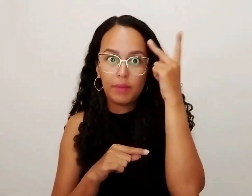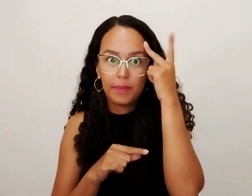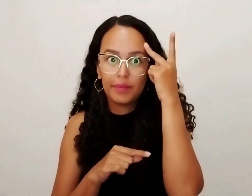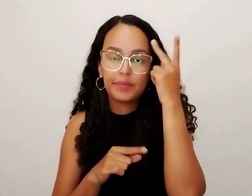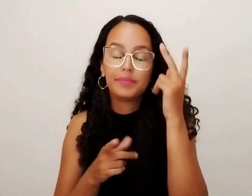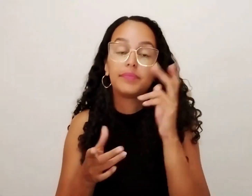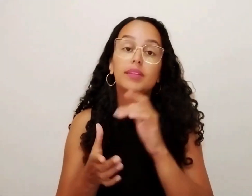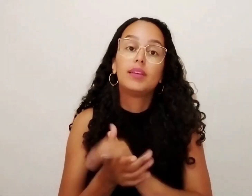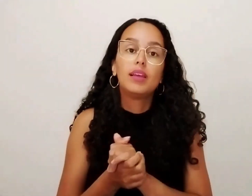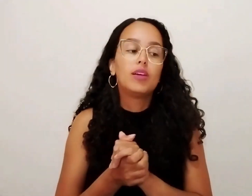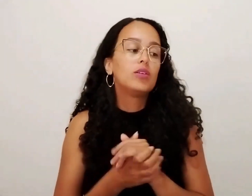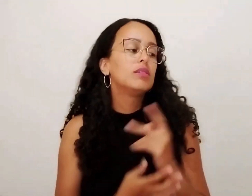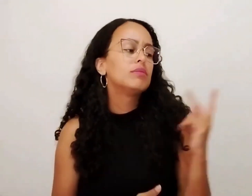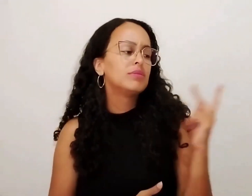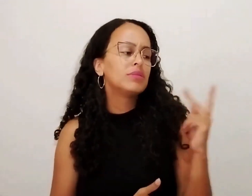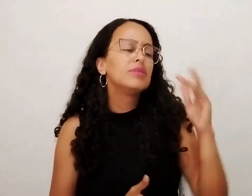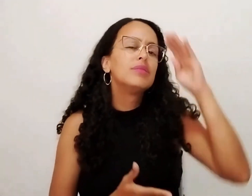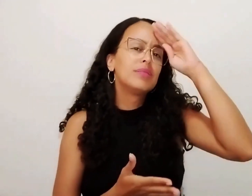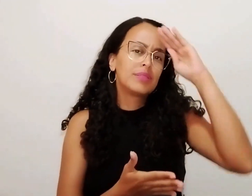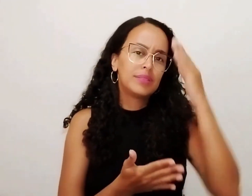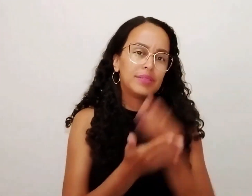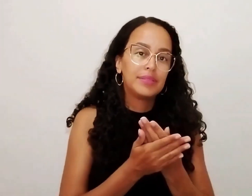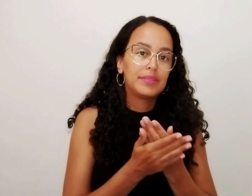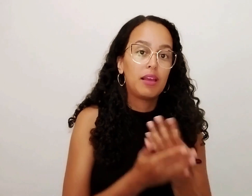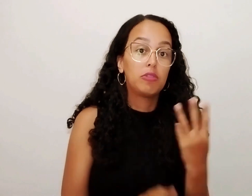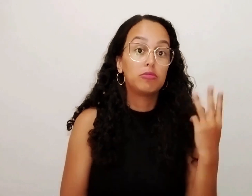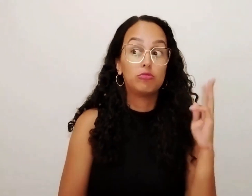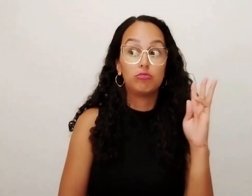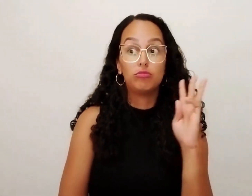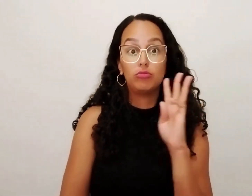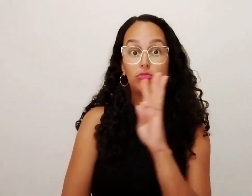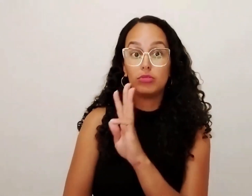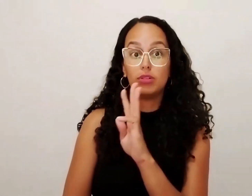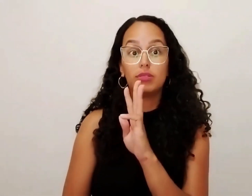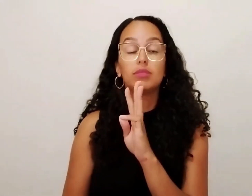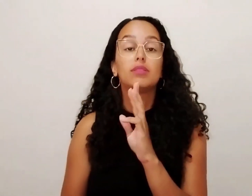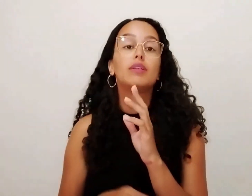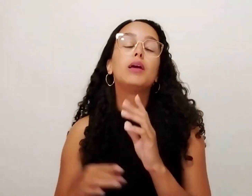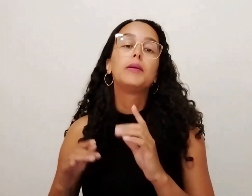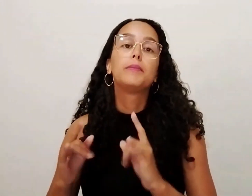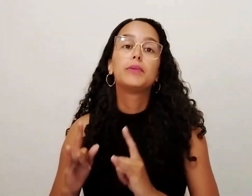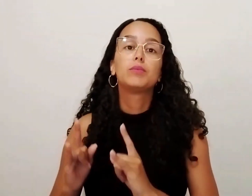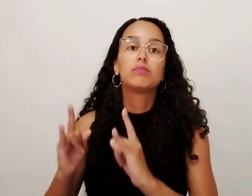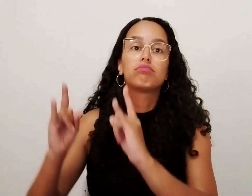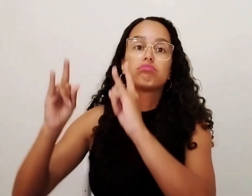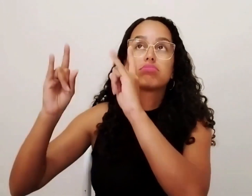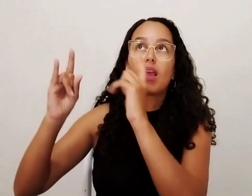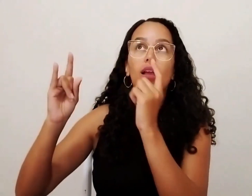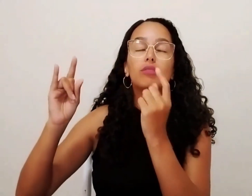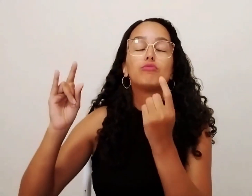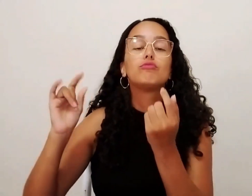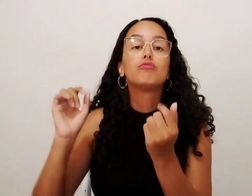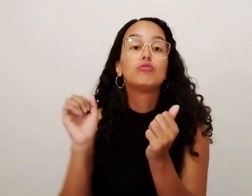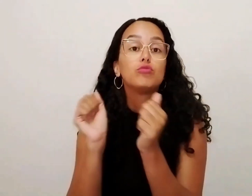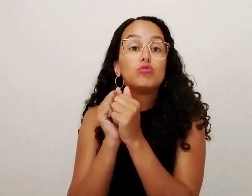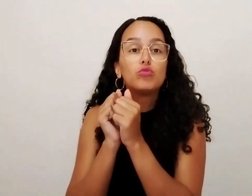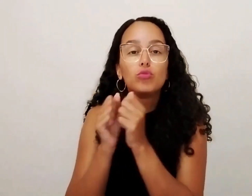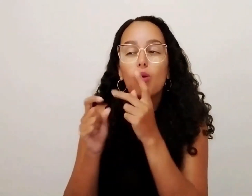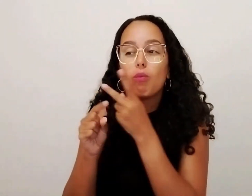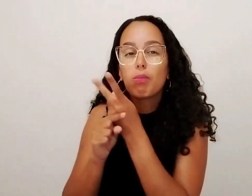Uma confusão é armada e até a polícia aparece e tenta prender o herói, que consegue